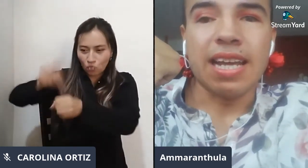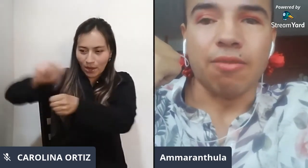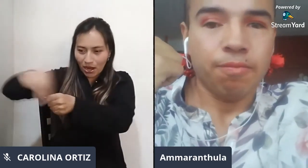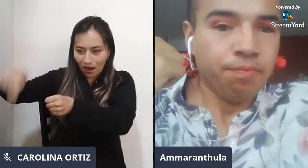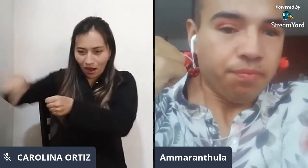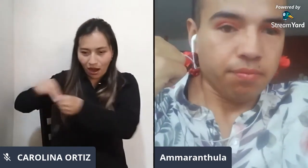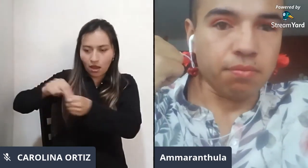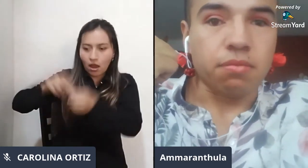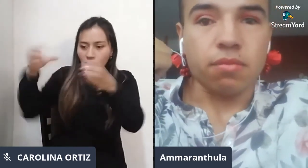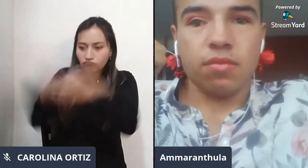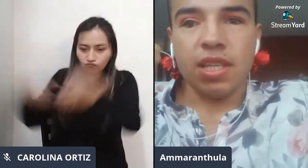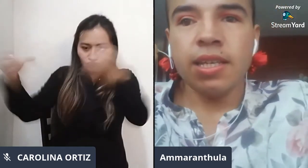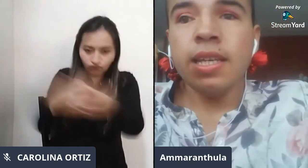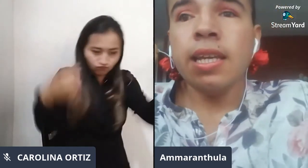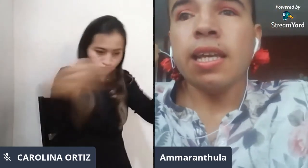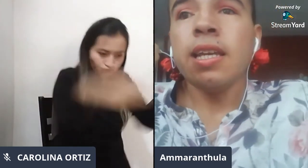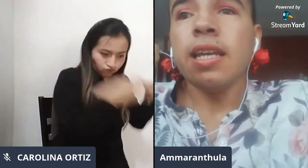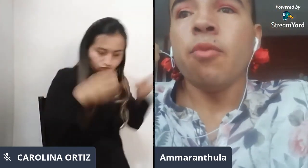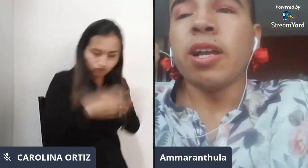al gueto, allá.